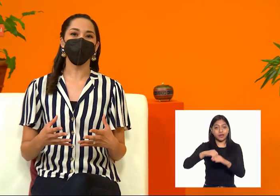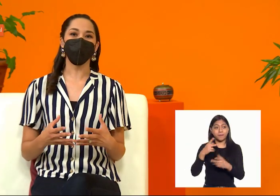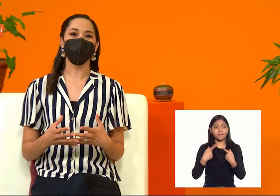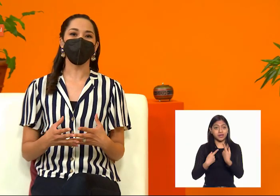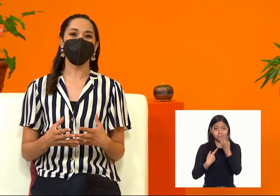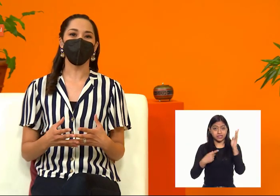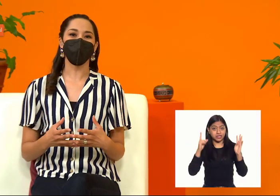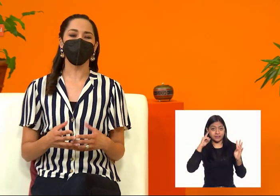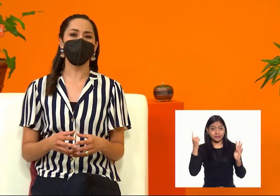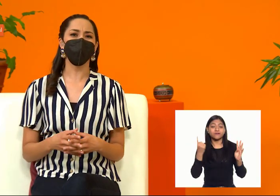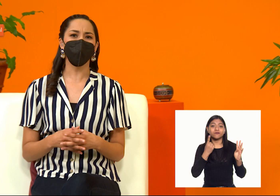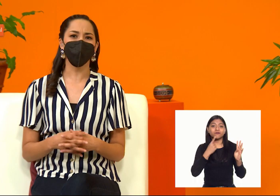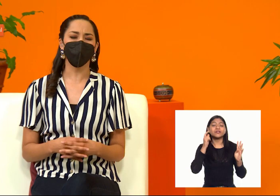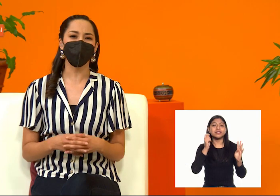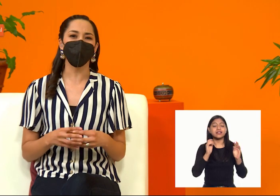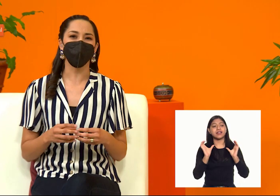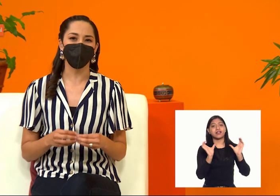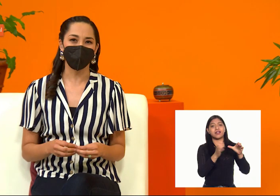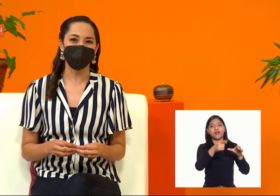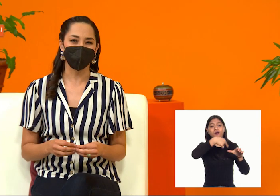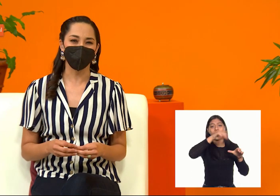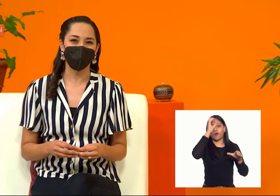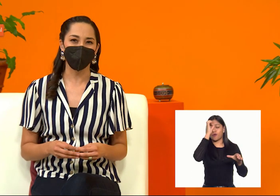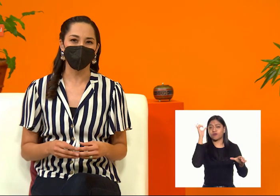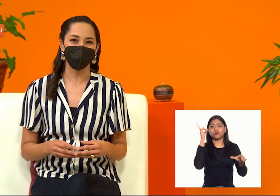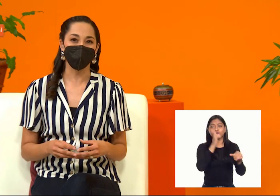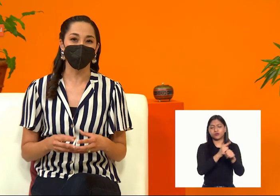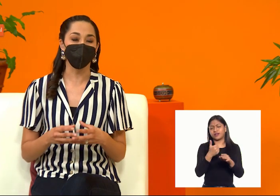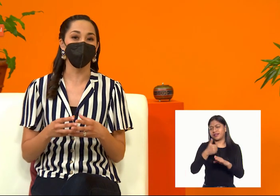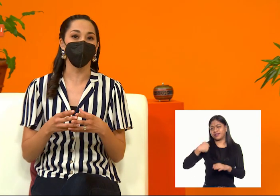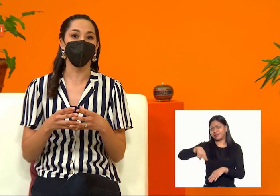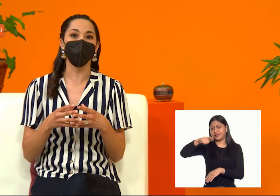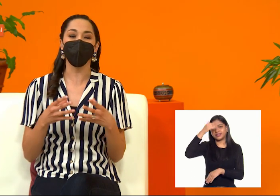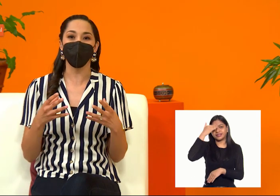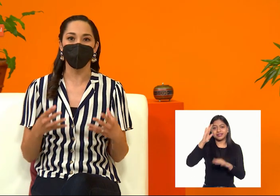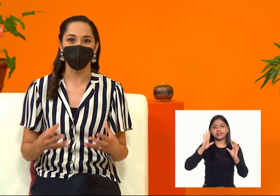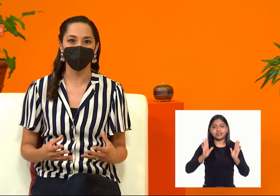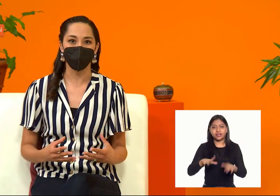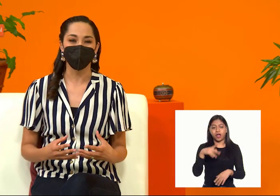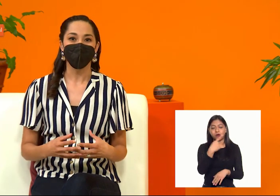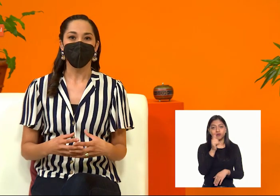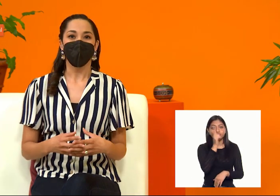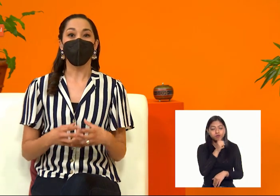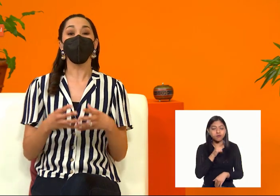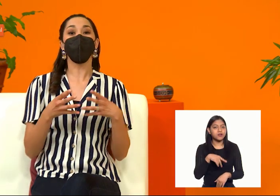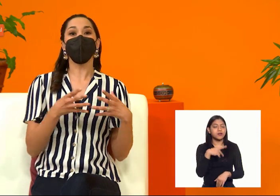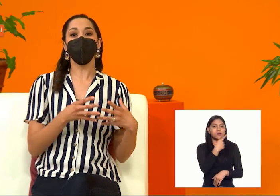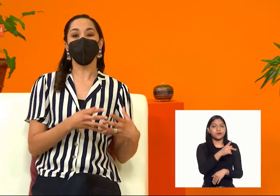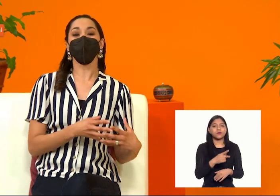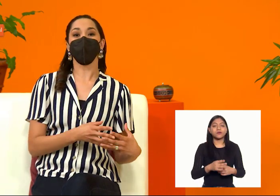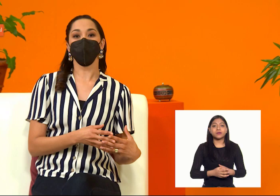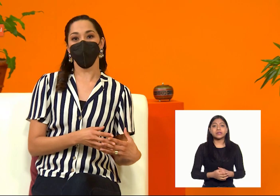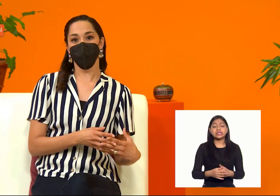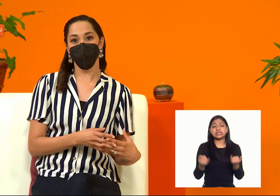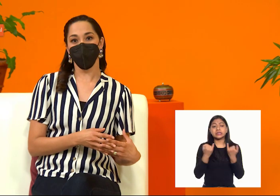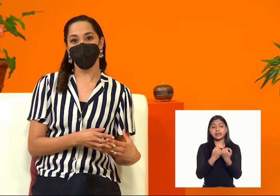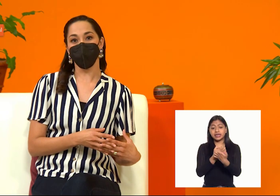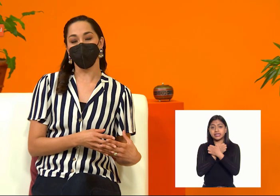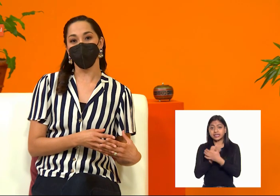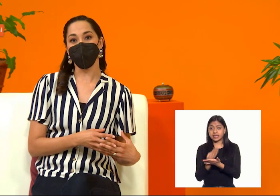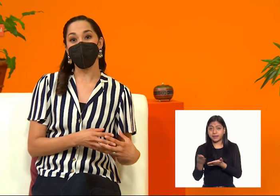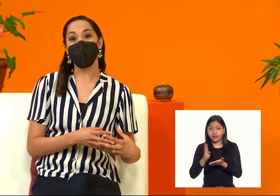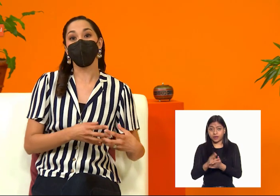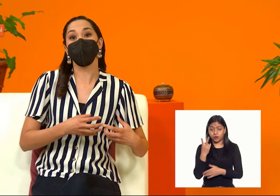sordas son pertenecientes a una cultura minoritaria, como ya lo hemos dicho, con su propia lengua. El modelo de educación